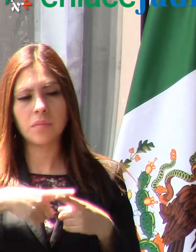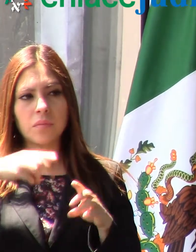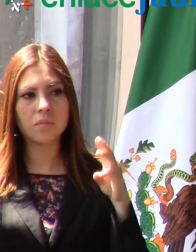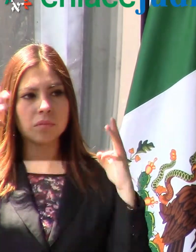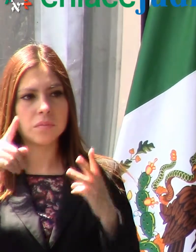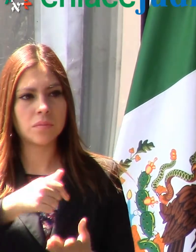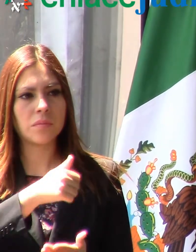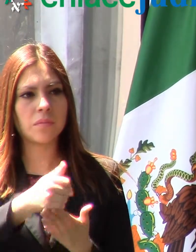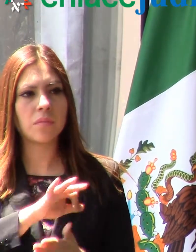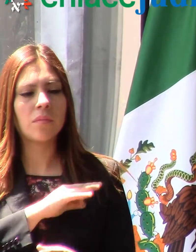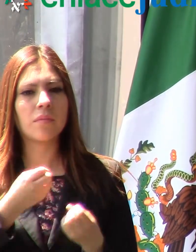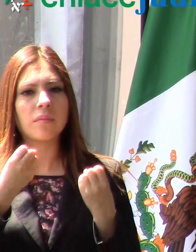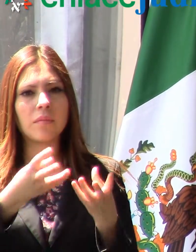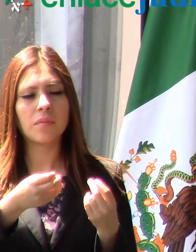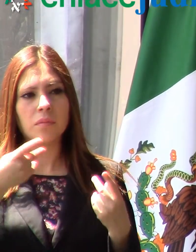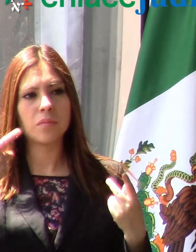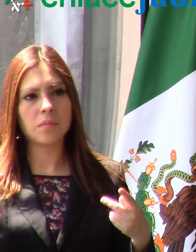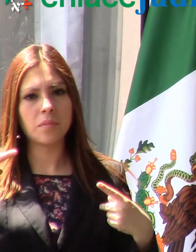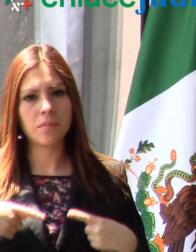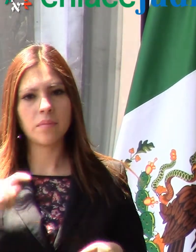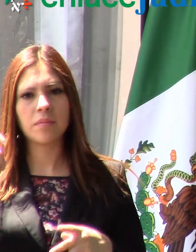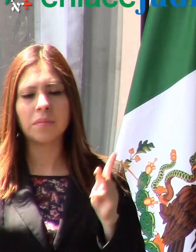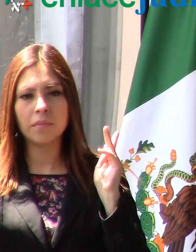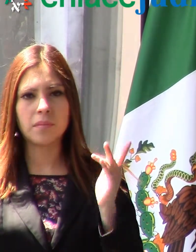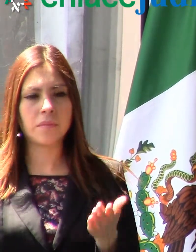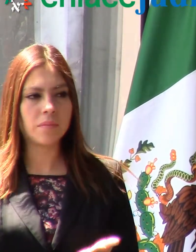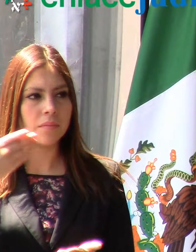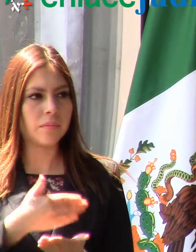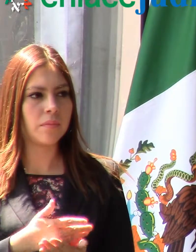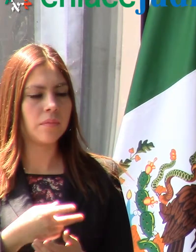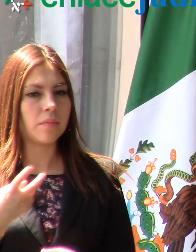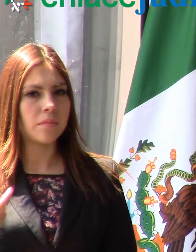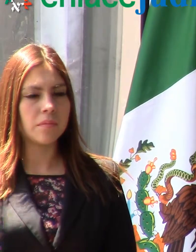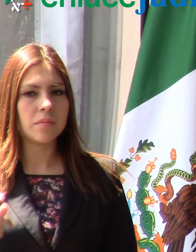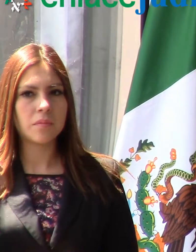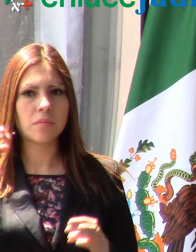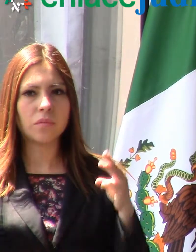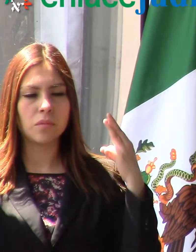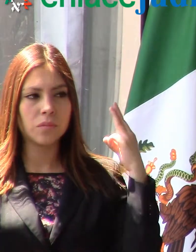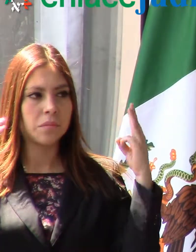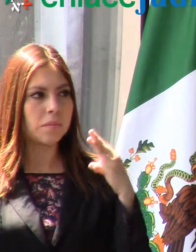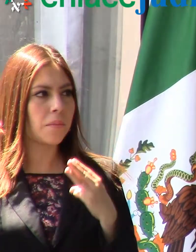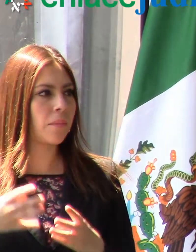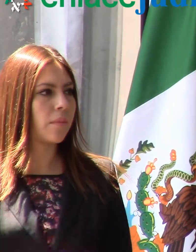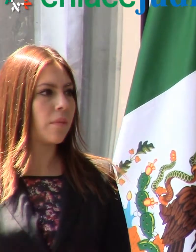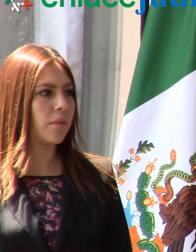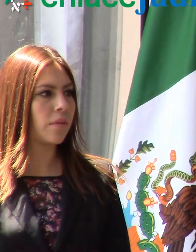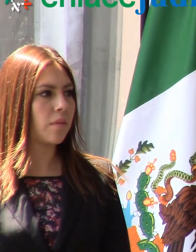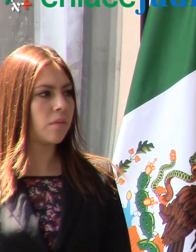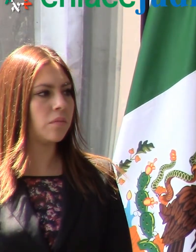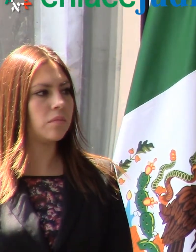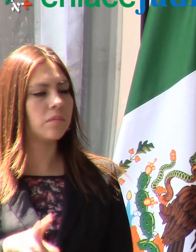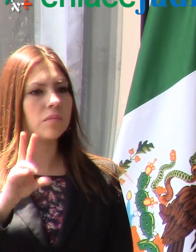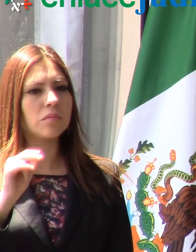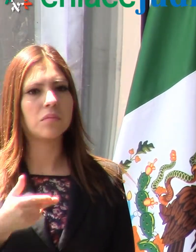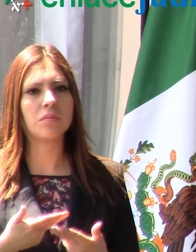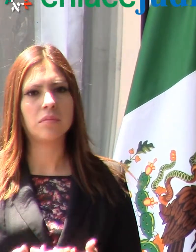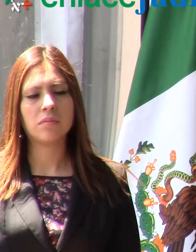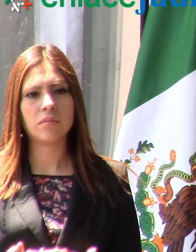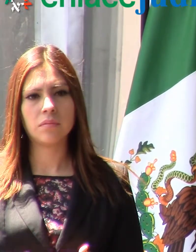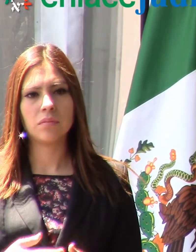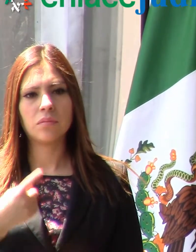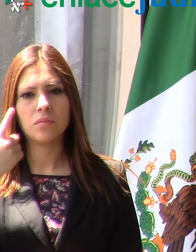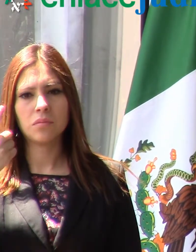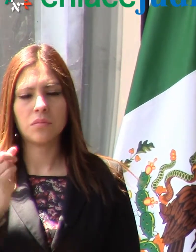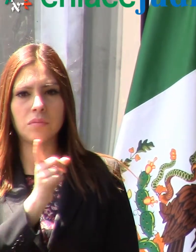ciudad aportan a sus ciudadanos y a quienes los visitan. Este museo no le sobra